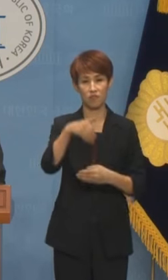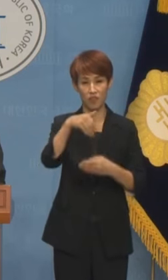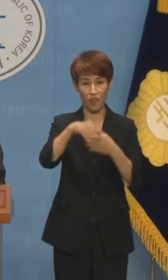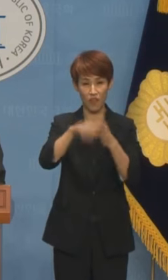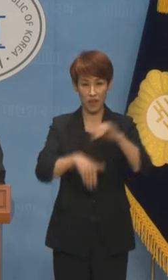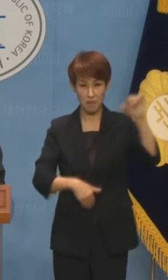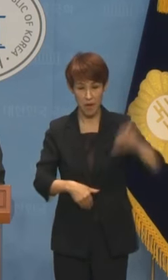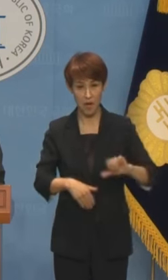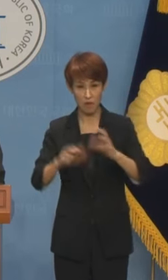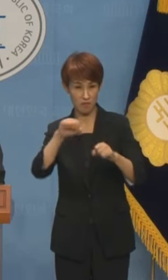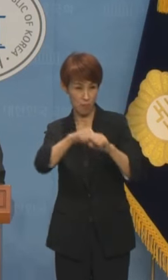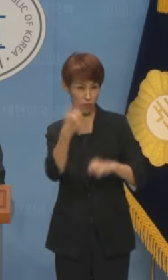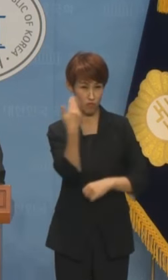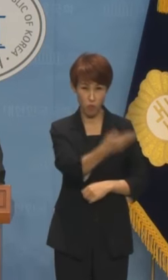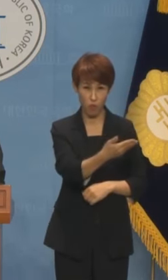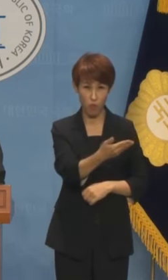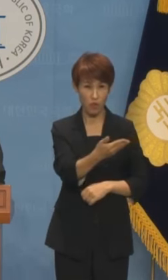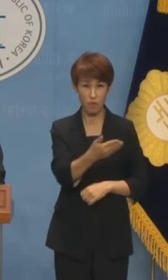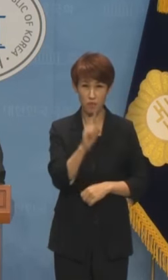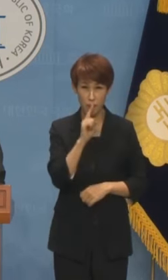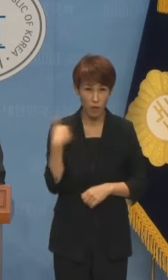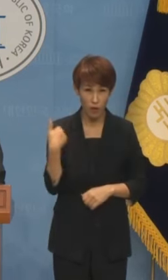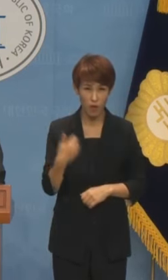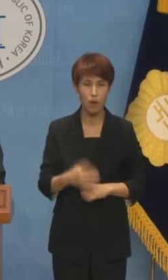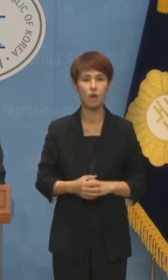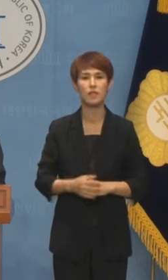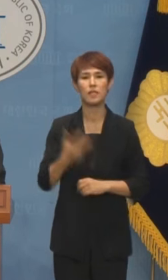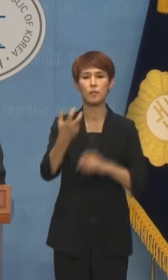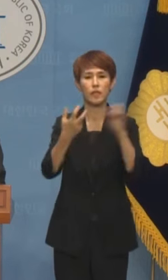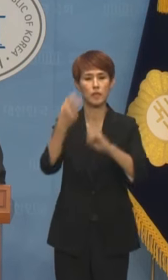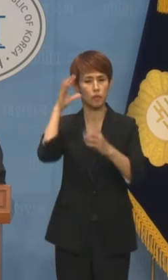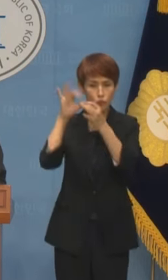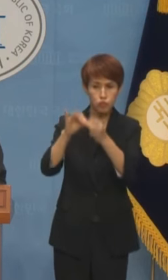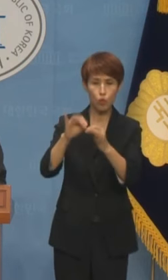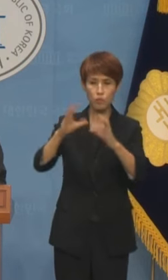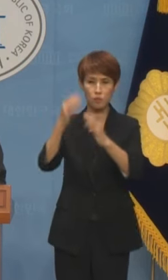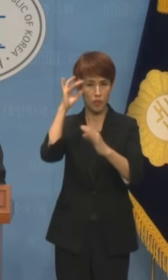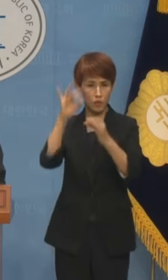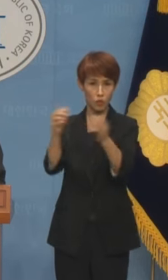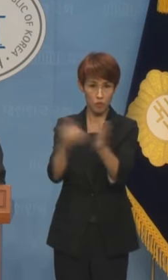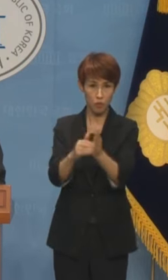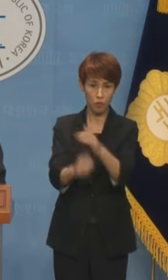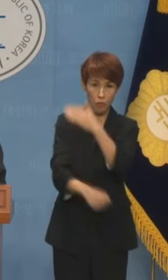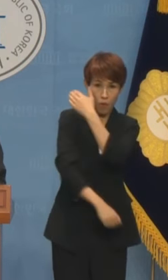대통령은 70%에 달하는 국민들의 찬성조차 외면하고 거부할 겁니까?